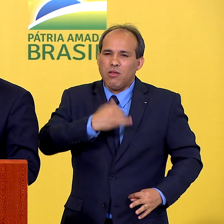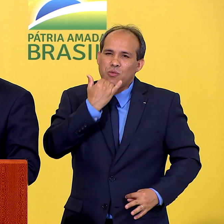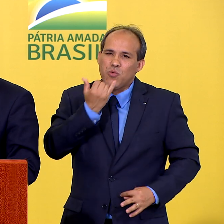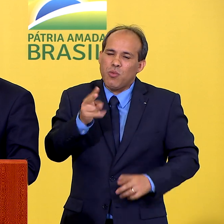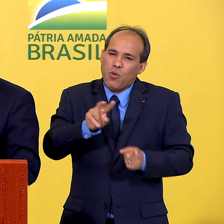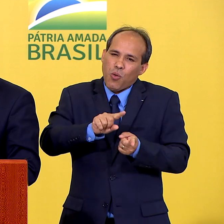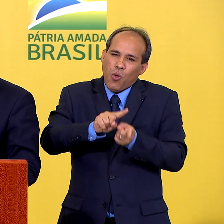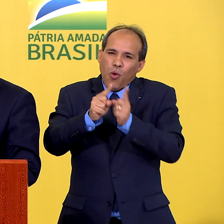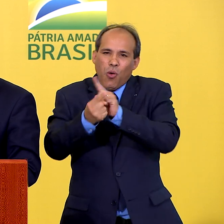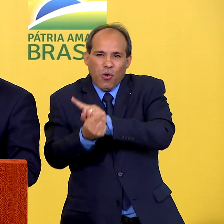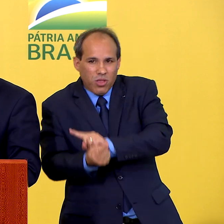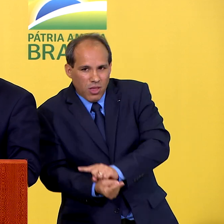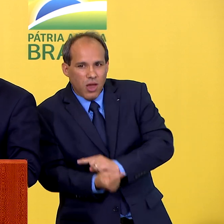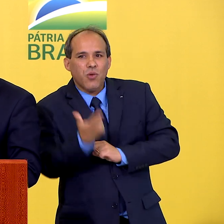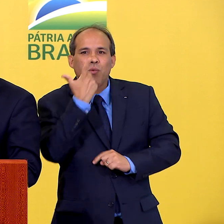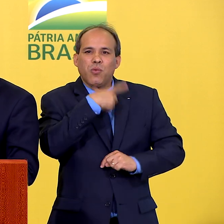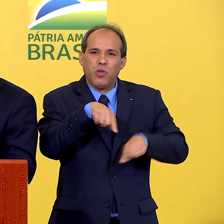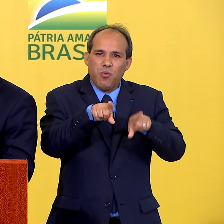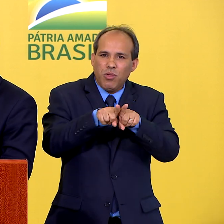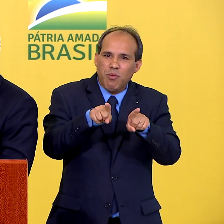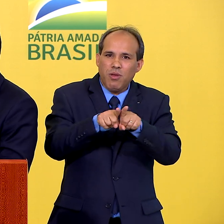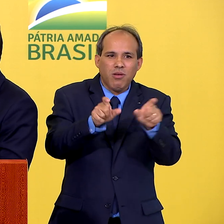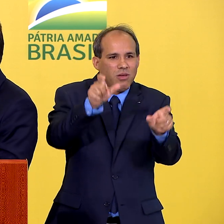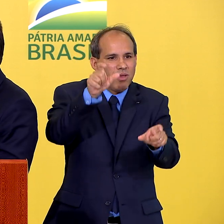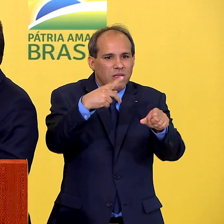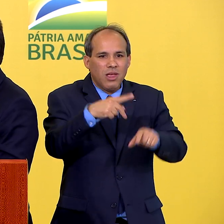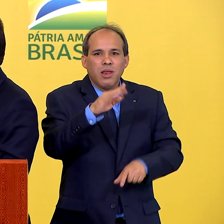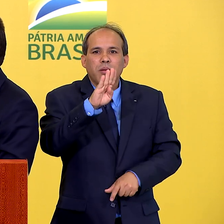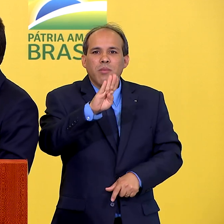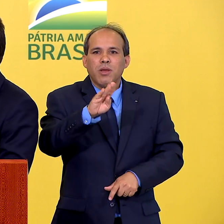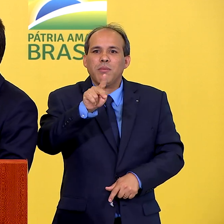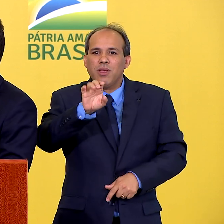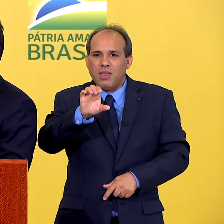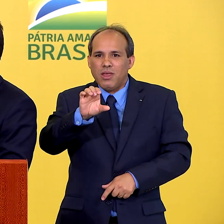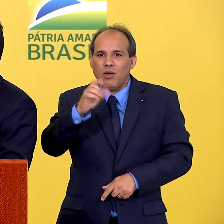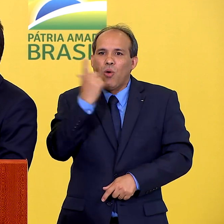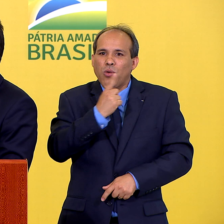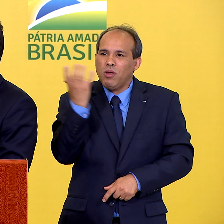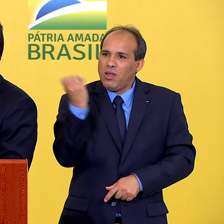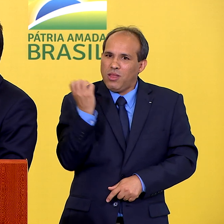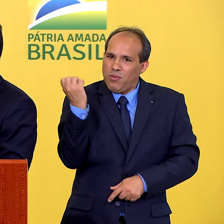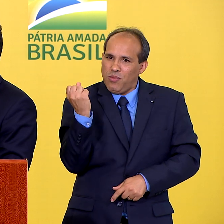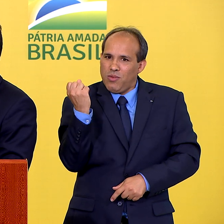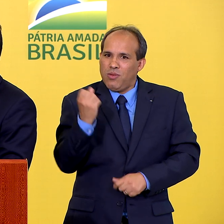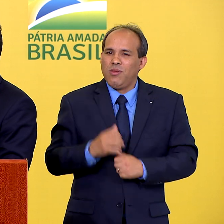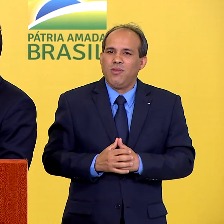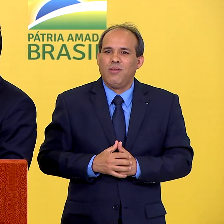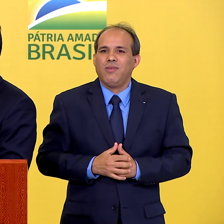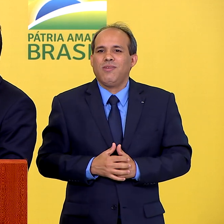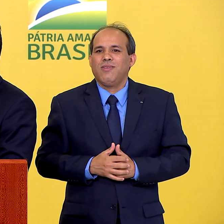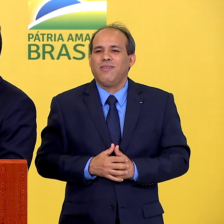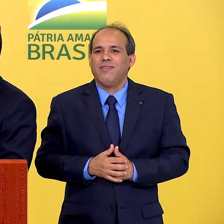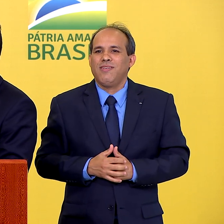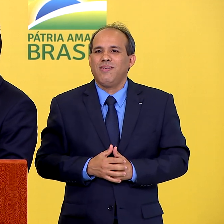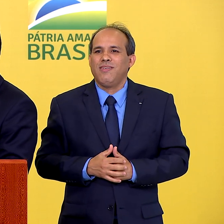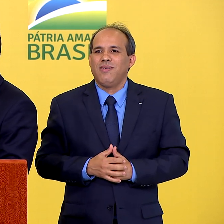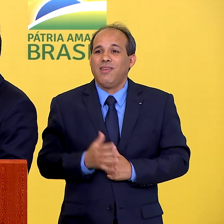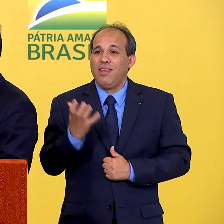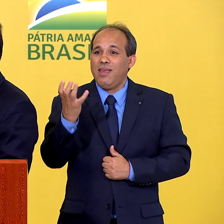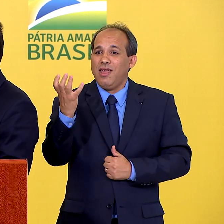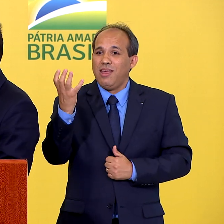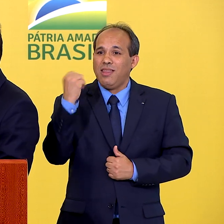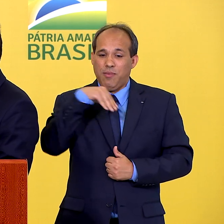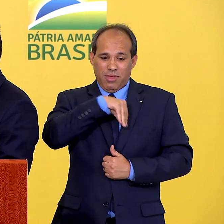Rolim, fazer com que os beneficiários do BPC, Onyx, que